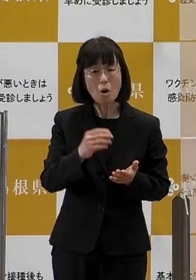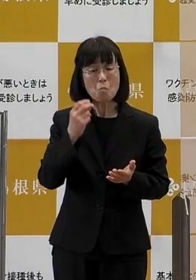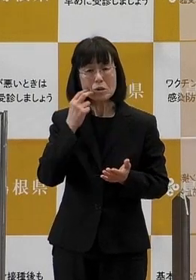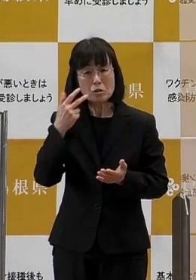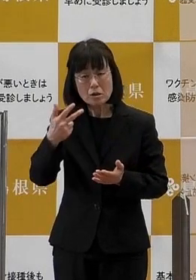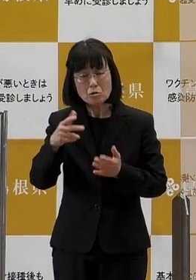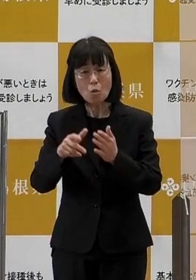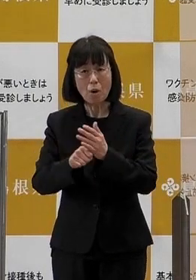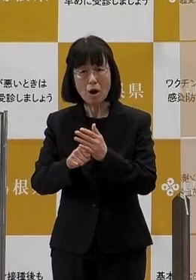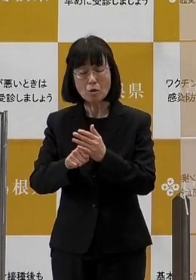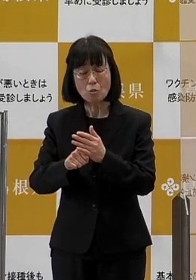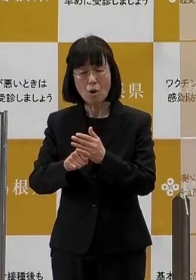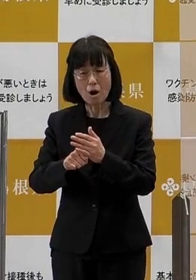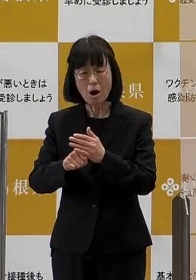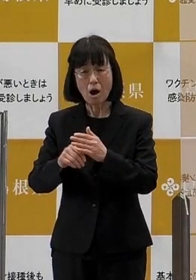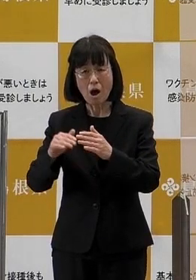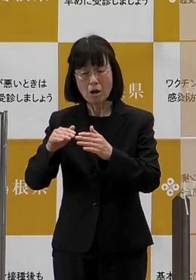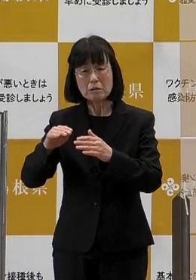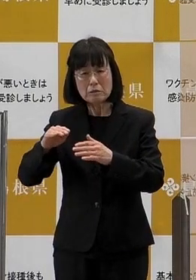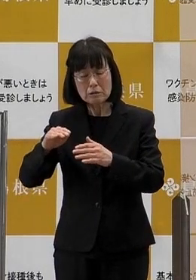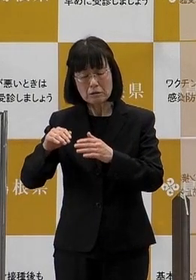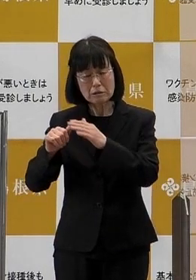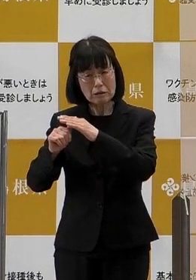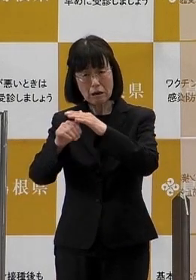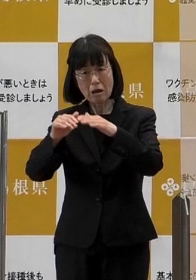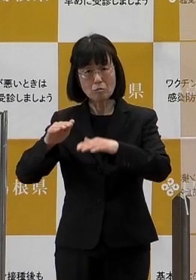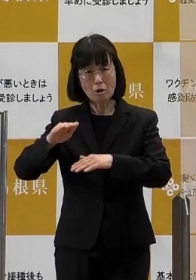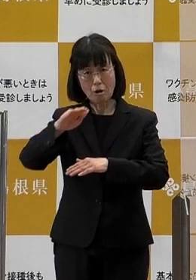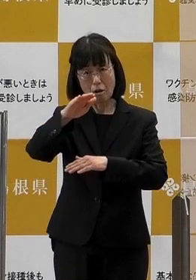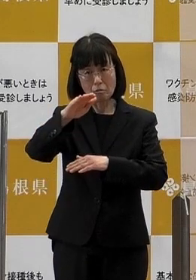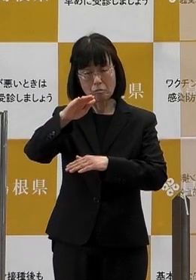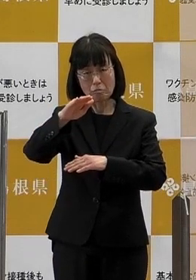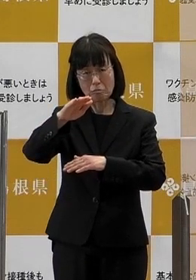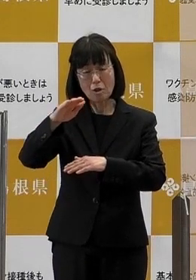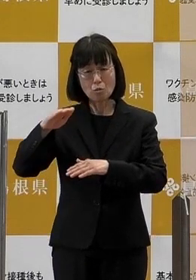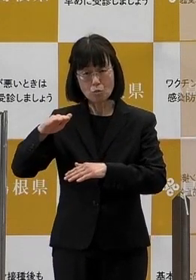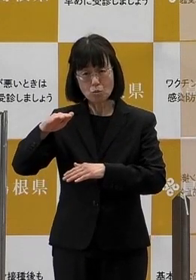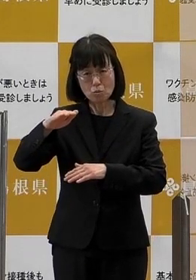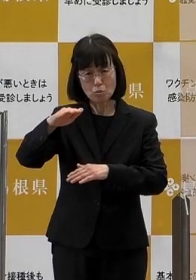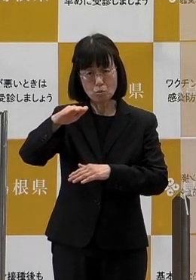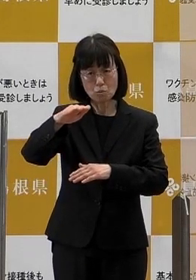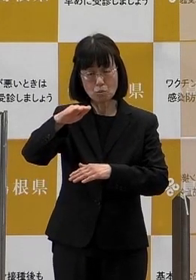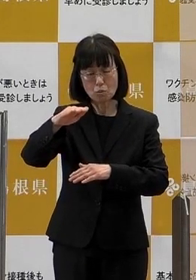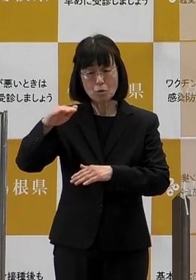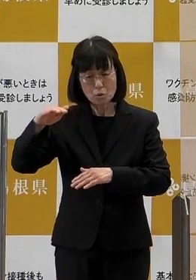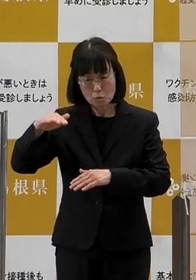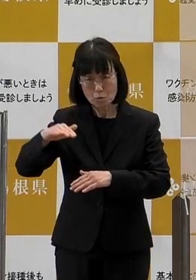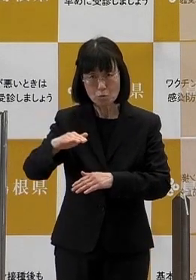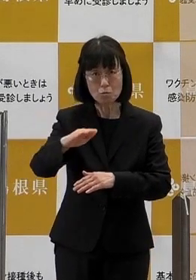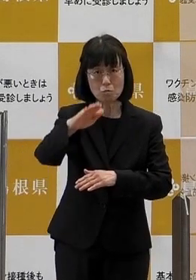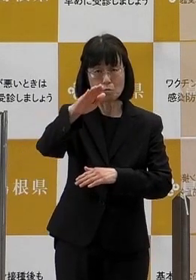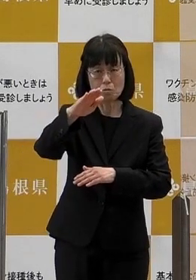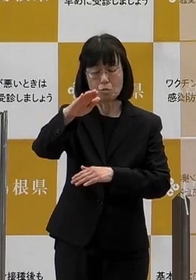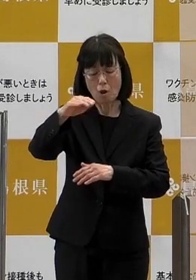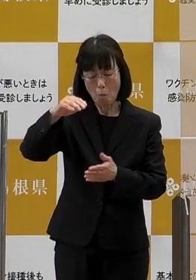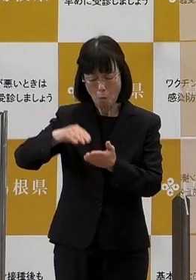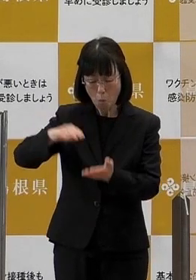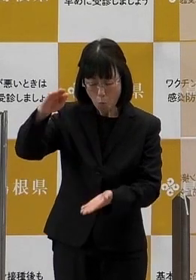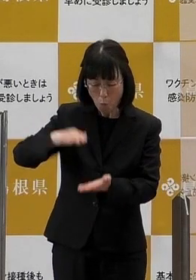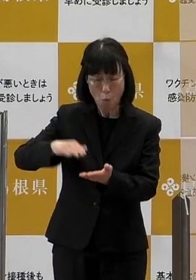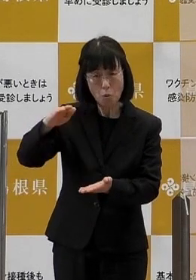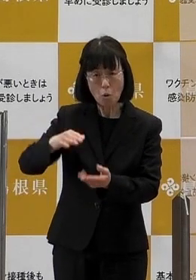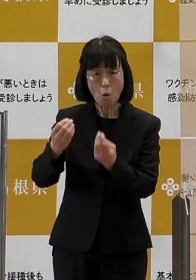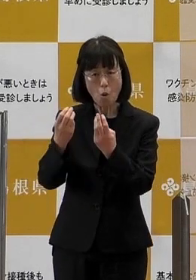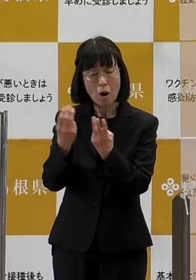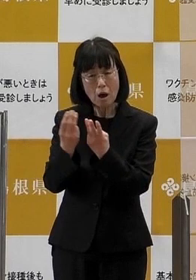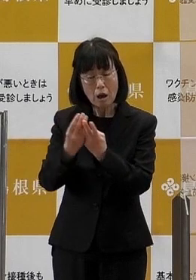ところにあってこうなってるわけですから、こうやって上がっていったところよりも感染の蓄積がはるかに大きいわけですよね。